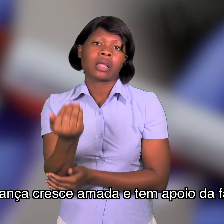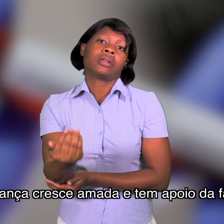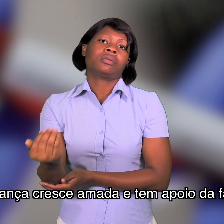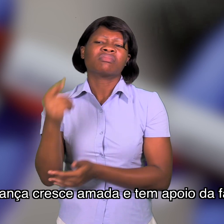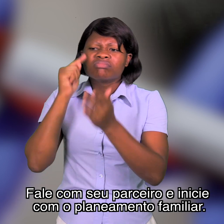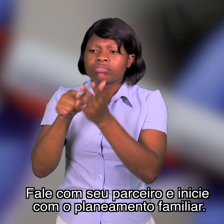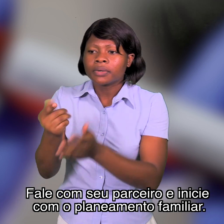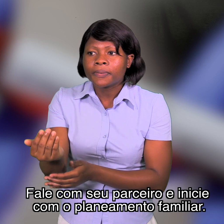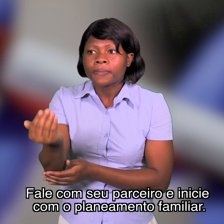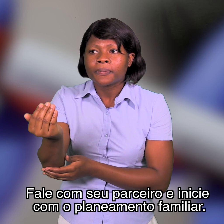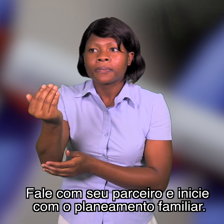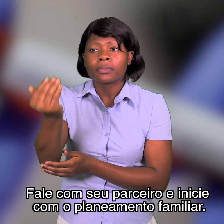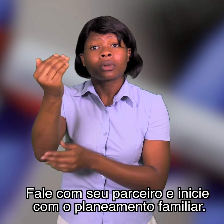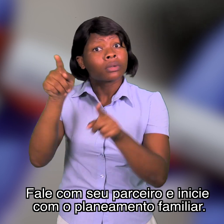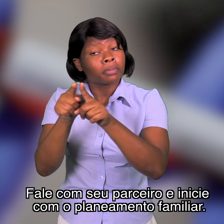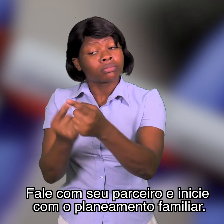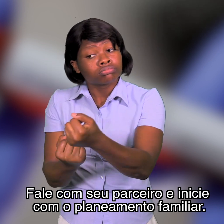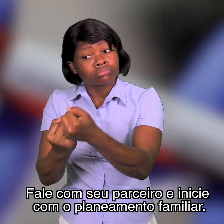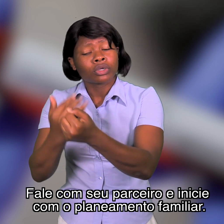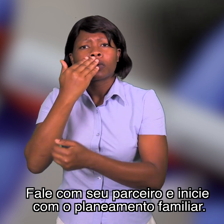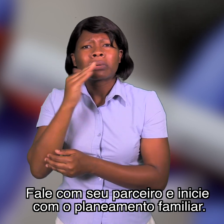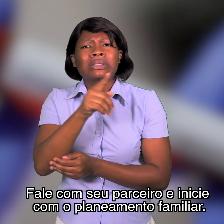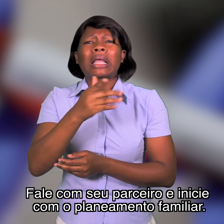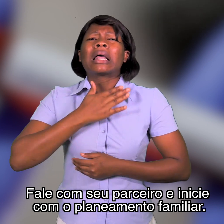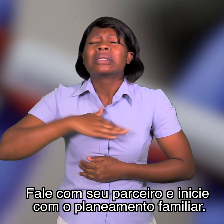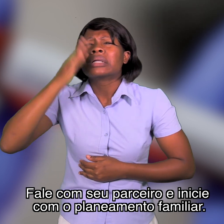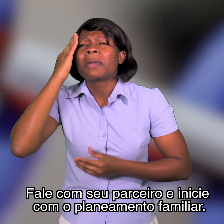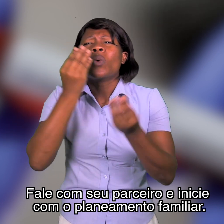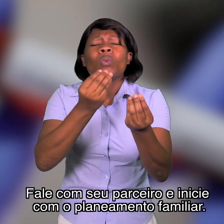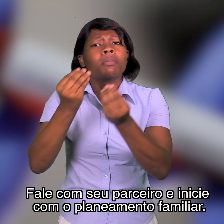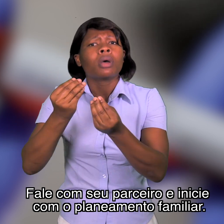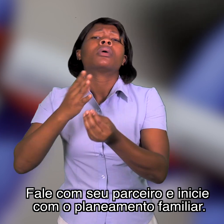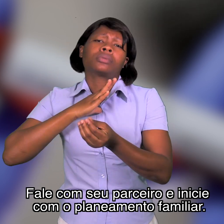família. Fale com seu parceiro e inicie com o planeamento familiar.